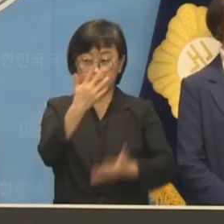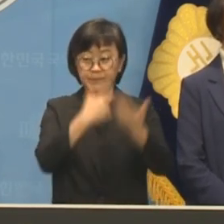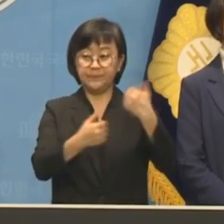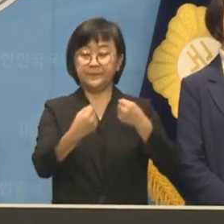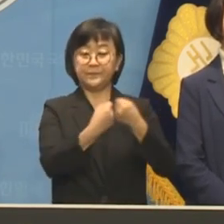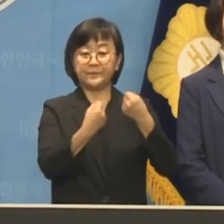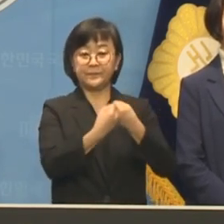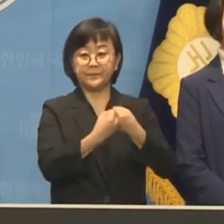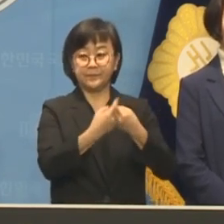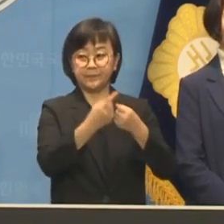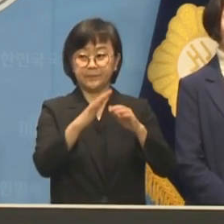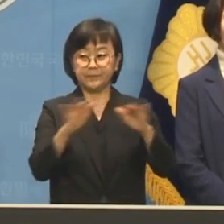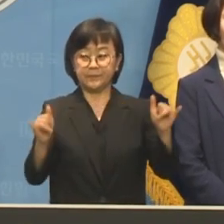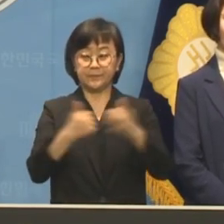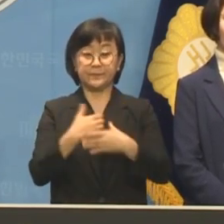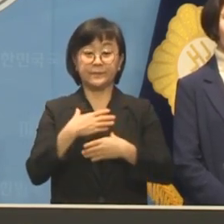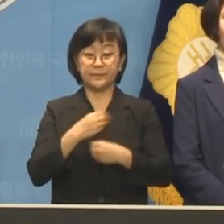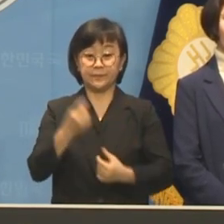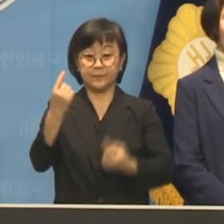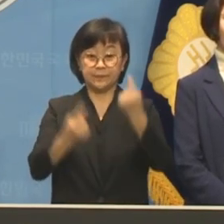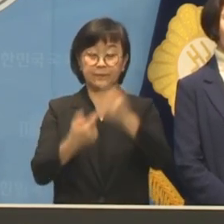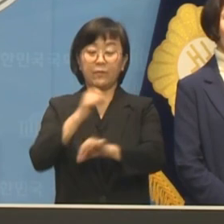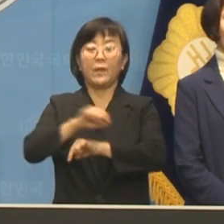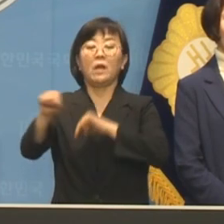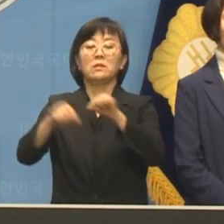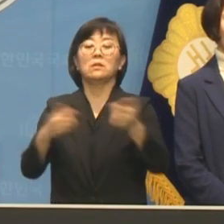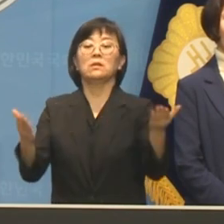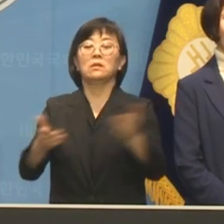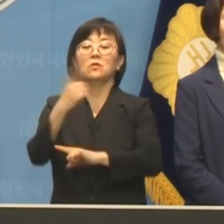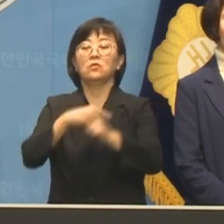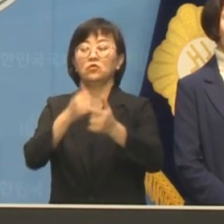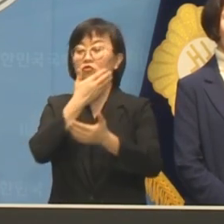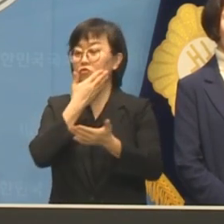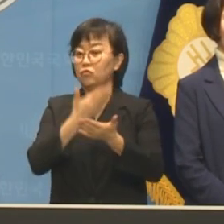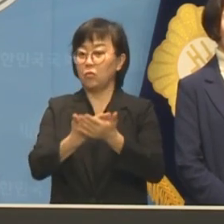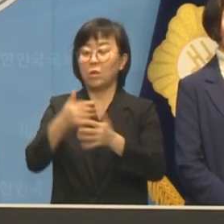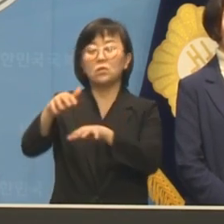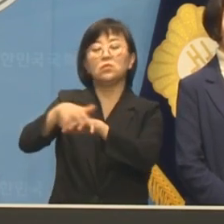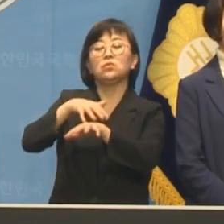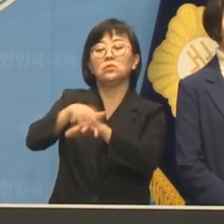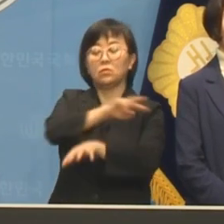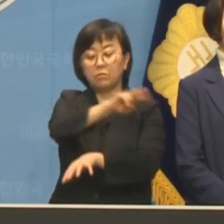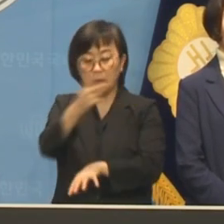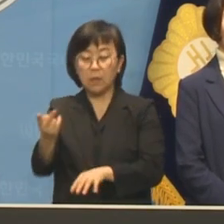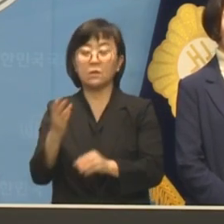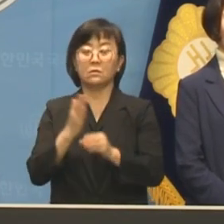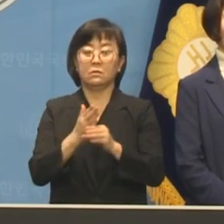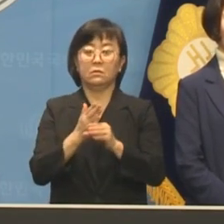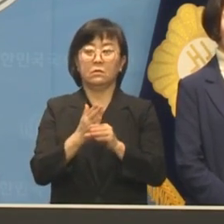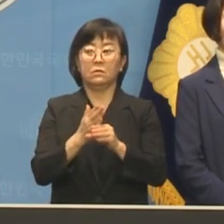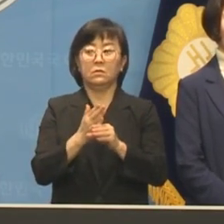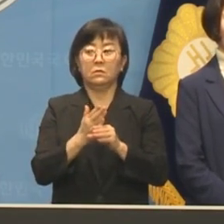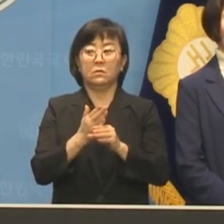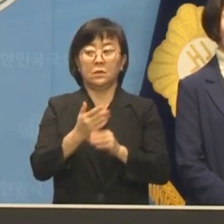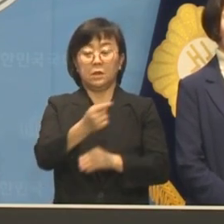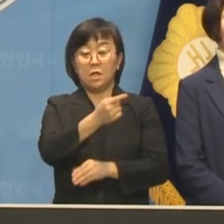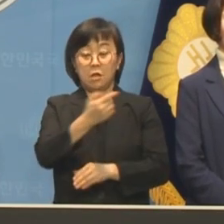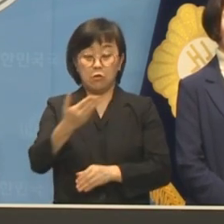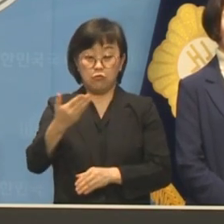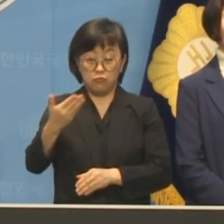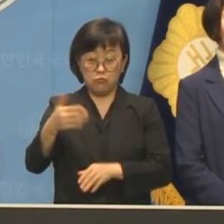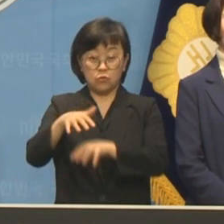일선 소방관들의 안위보다 행정 업무가 더 중요한 소방 조직이 되어가고 있습니다. 소방의